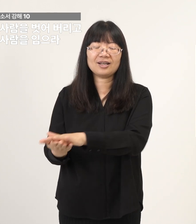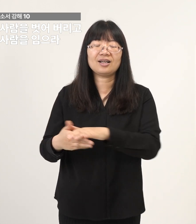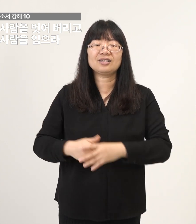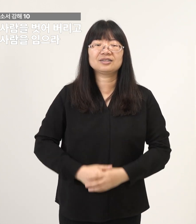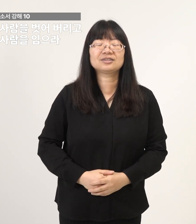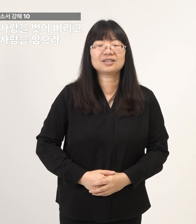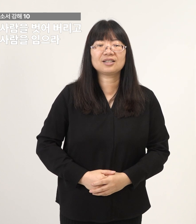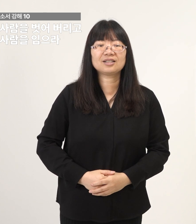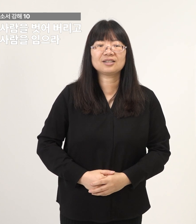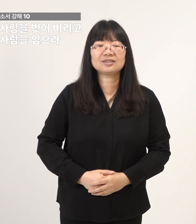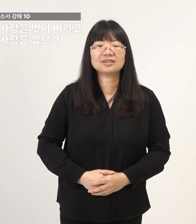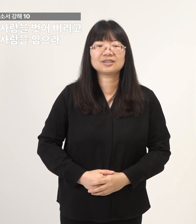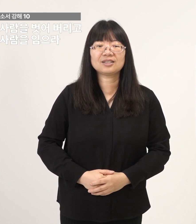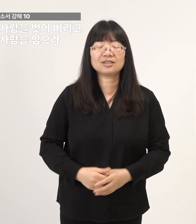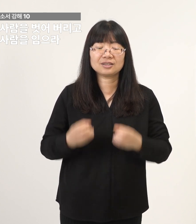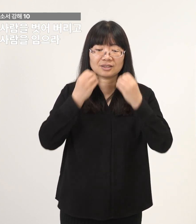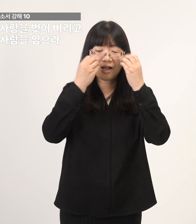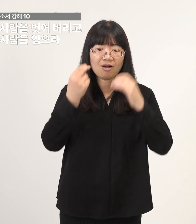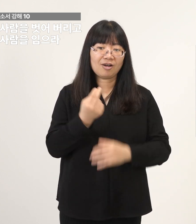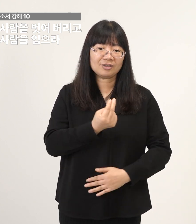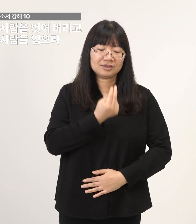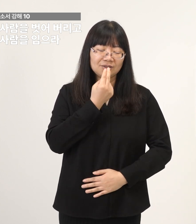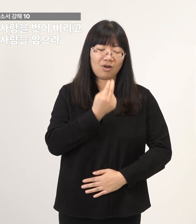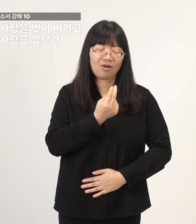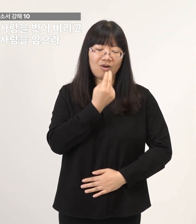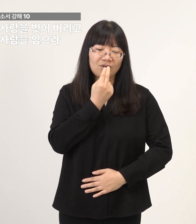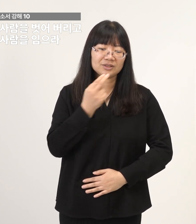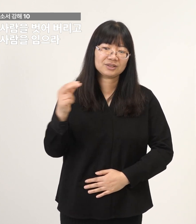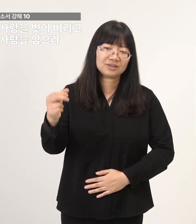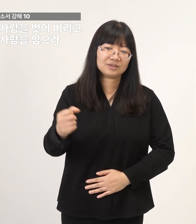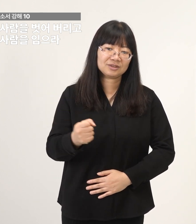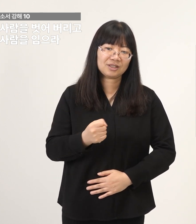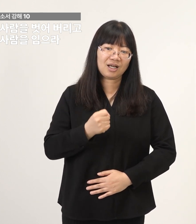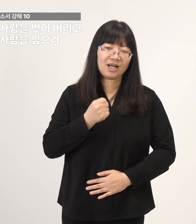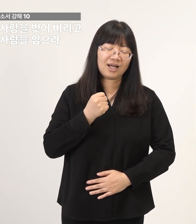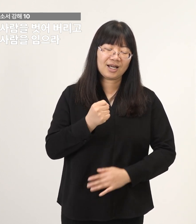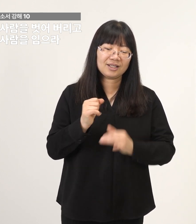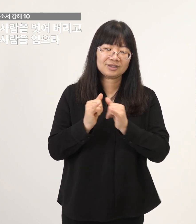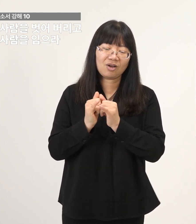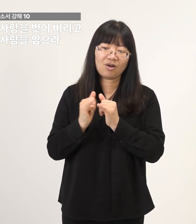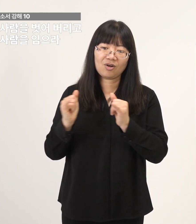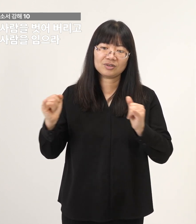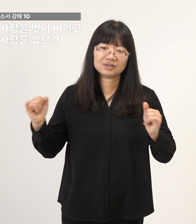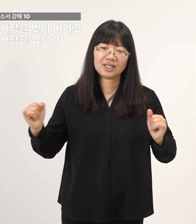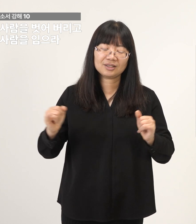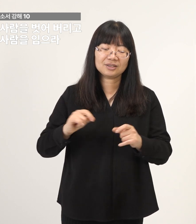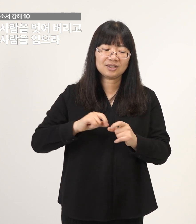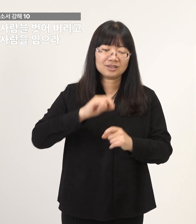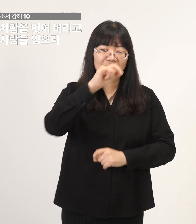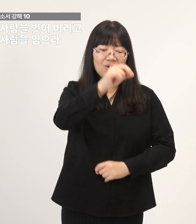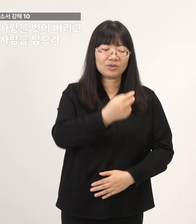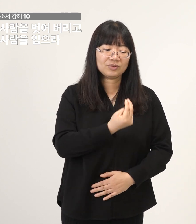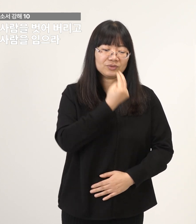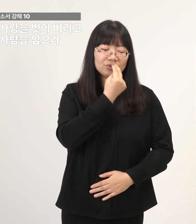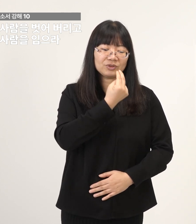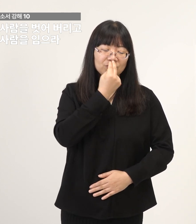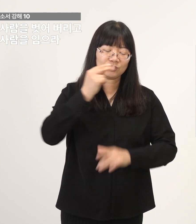변한다. 새 생명 얻은 자 영생을